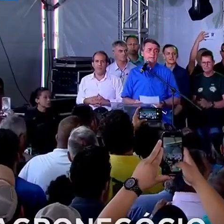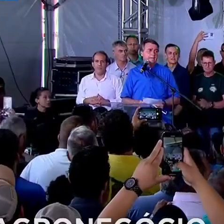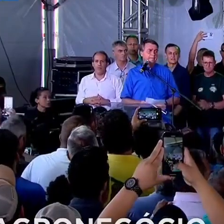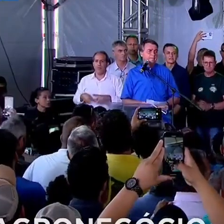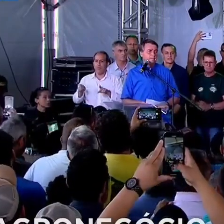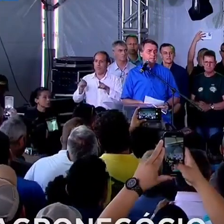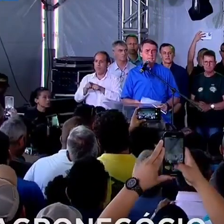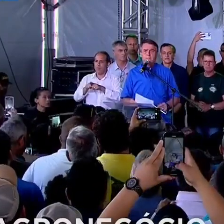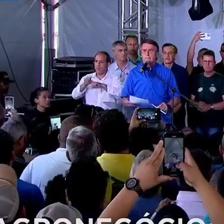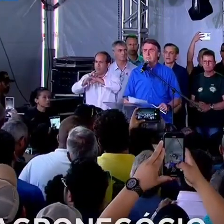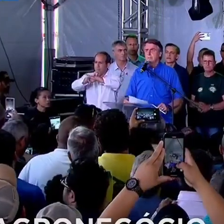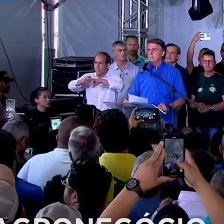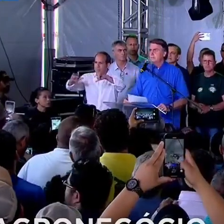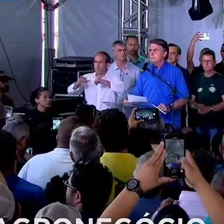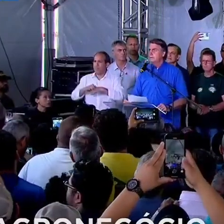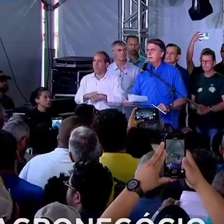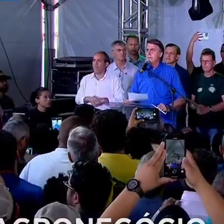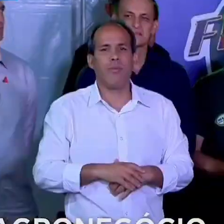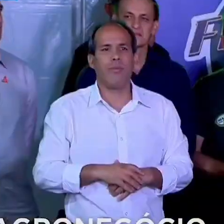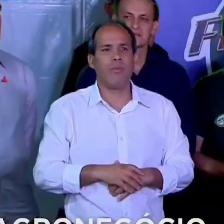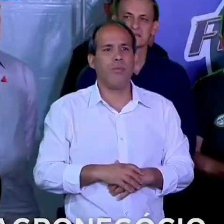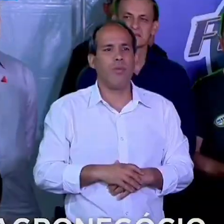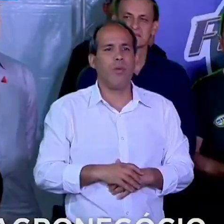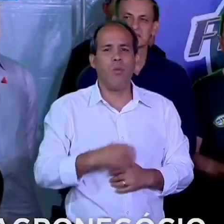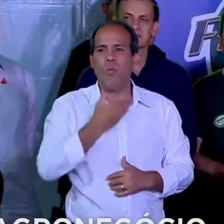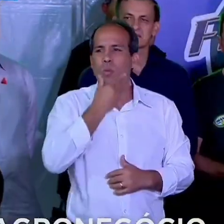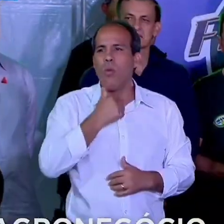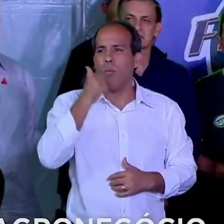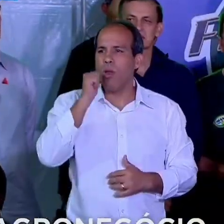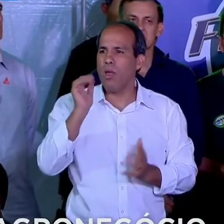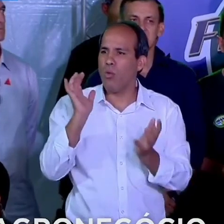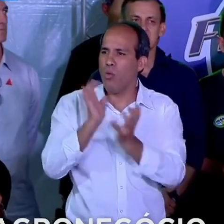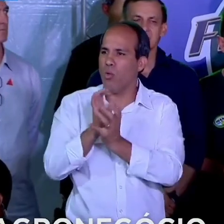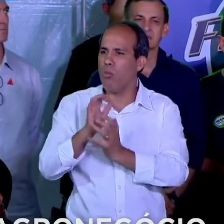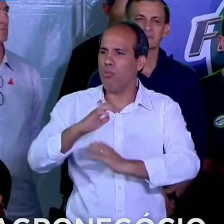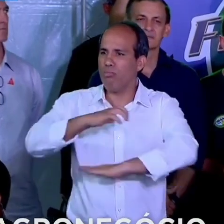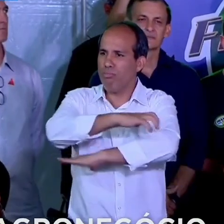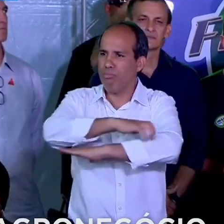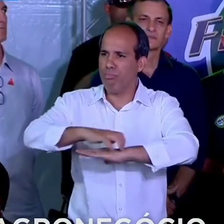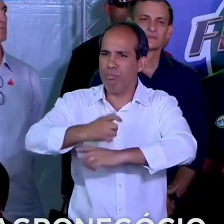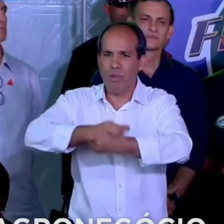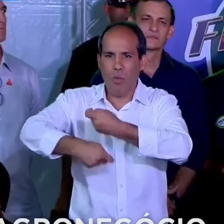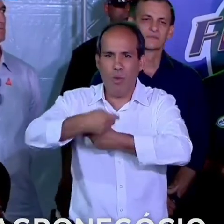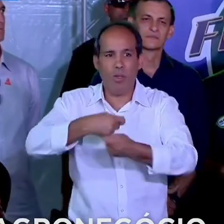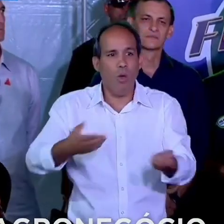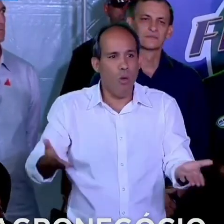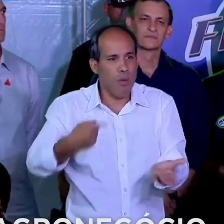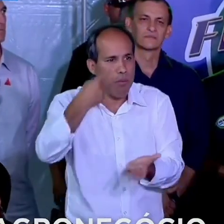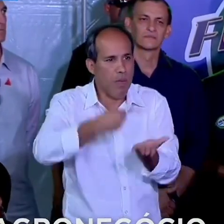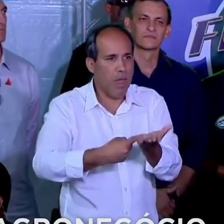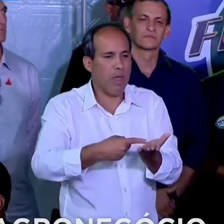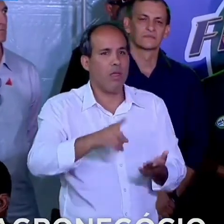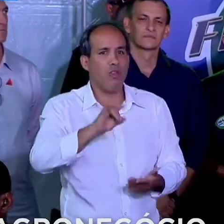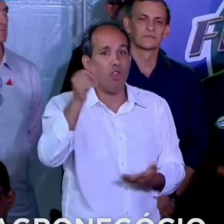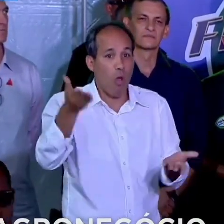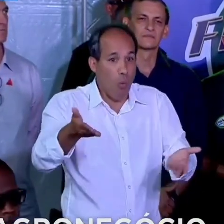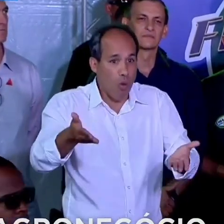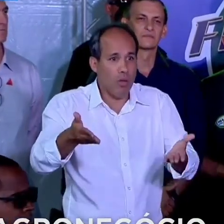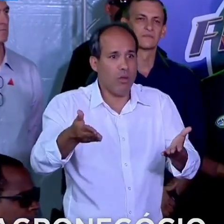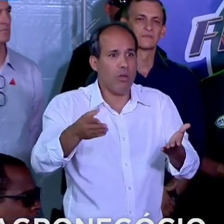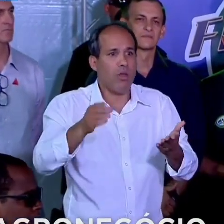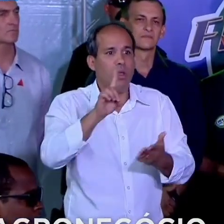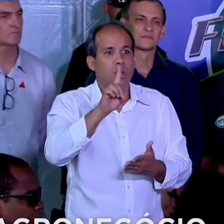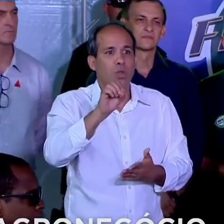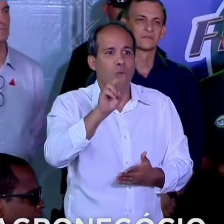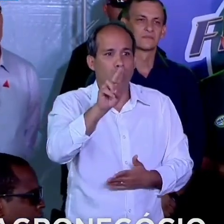Dizer também, homens e mulheres do agronegócio, que no dia de hoje, em Diário Oficial da União,